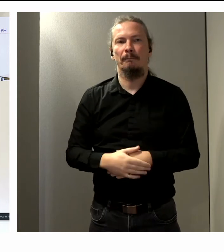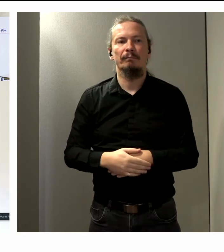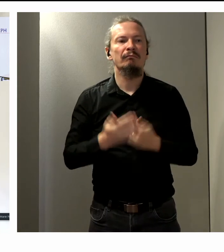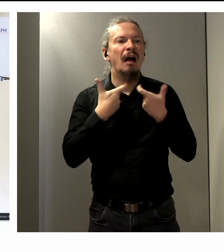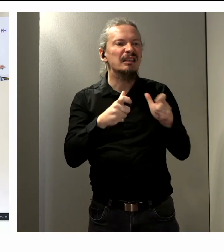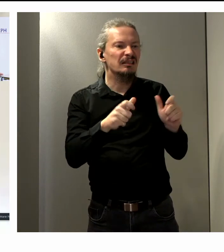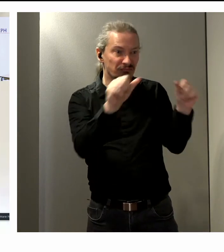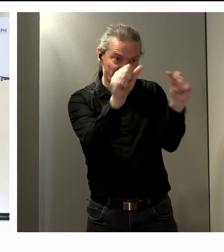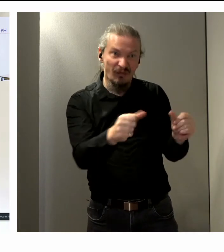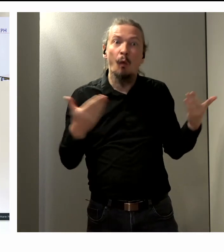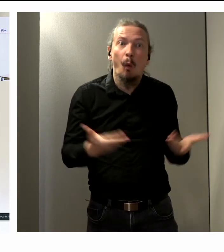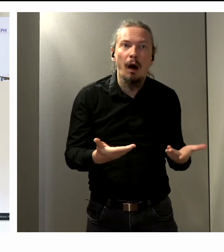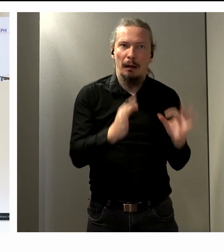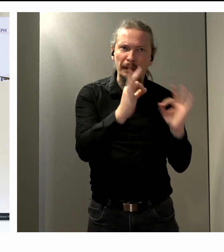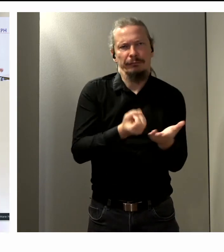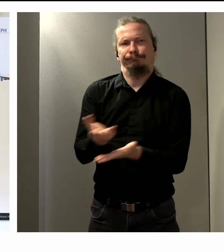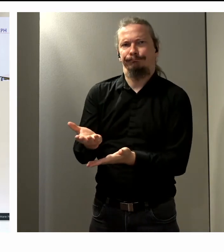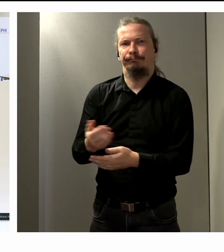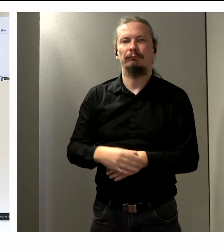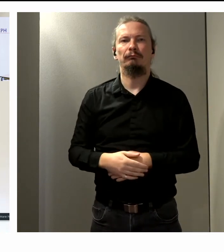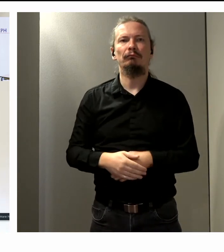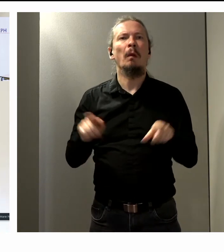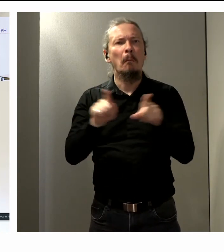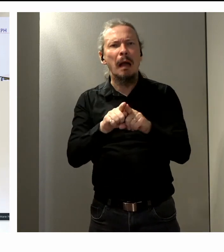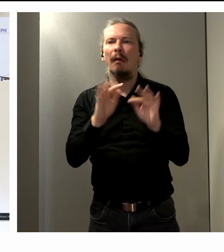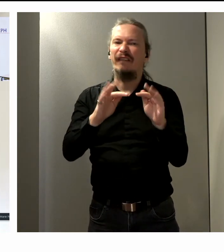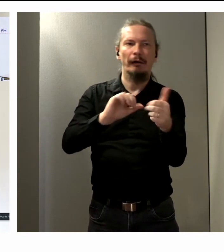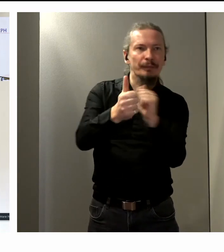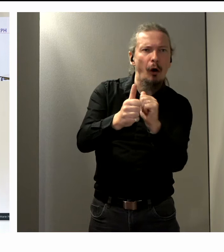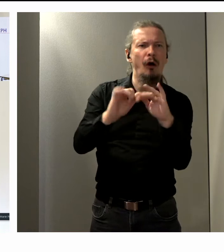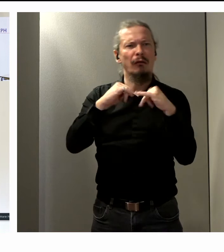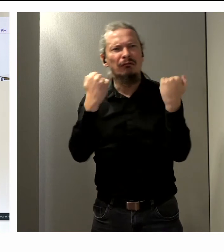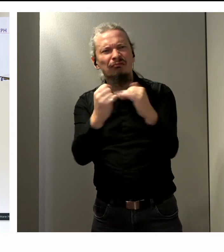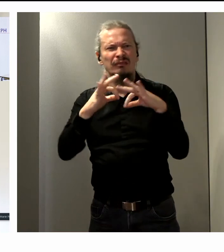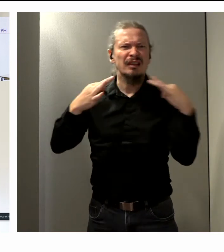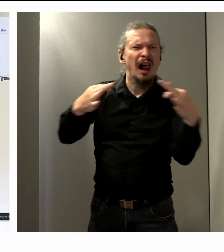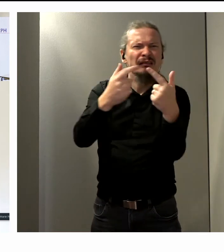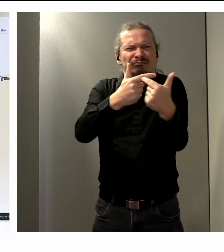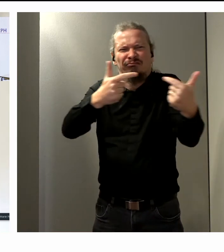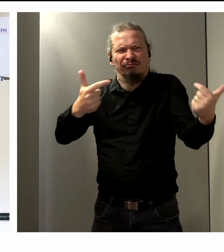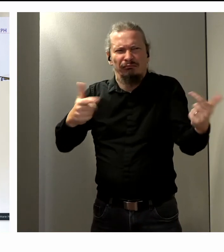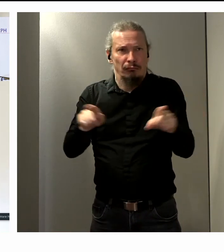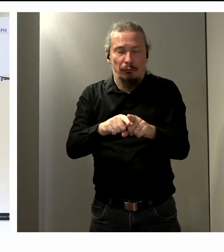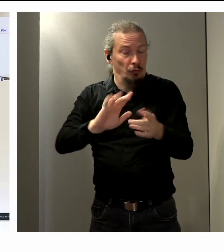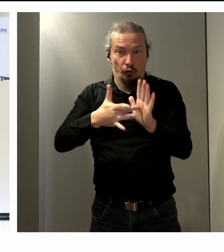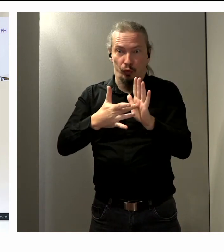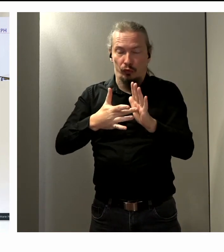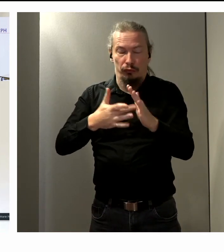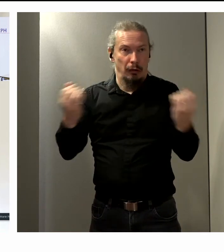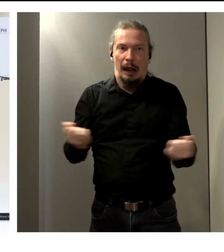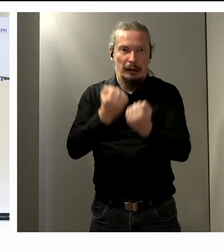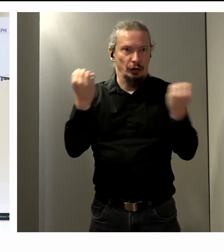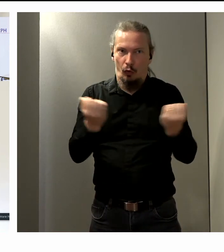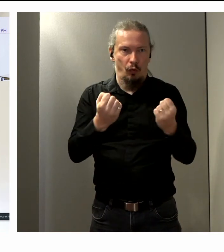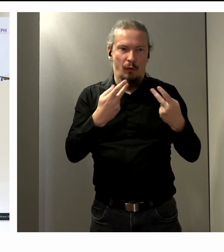forme d'accessibilité elle offre. Pareil pour les équipements sportifs et pour toutes les actions que peuvent